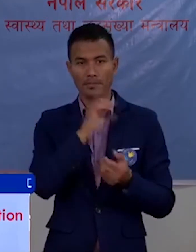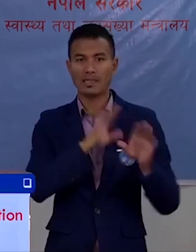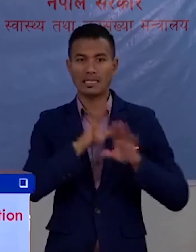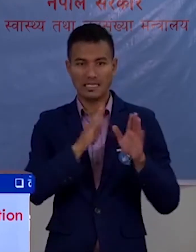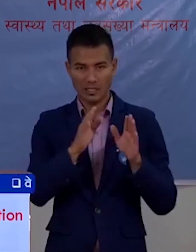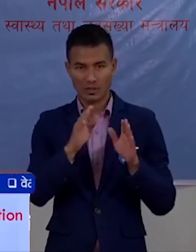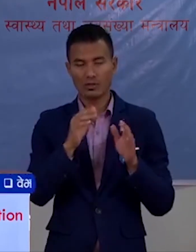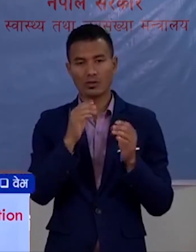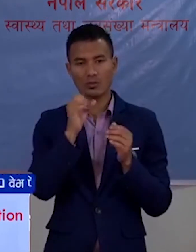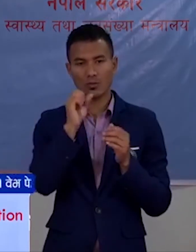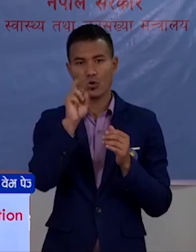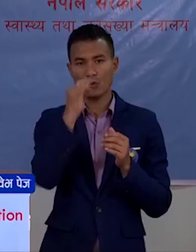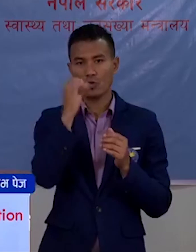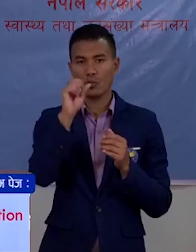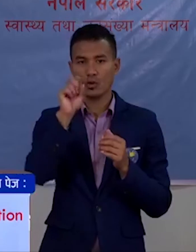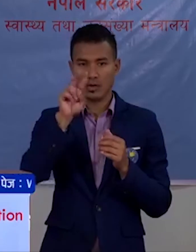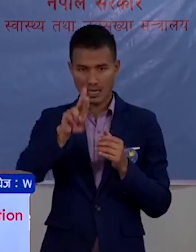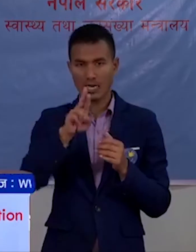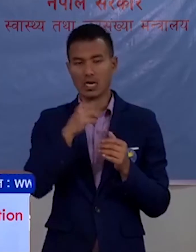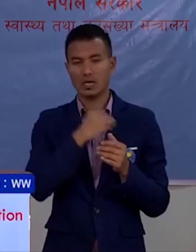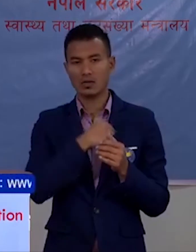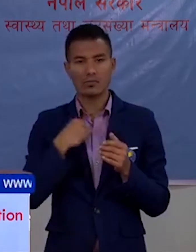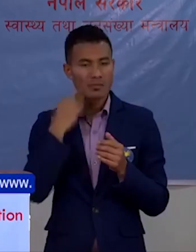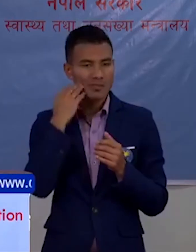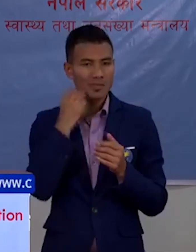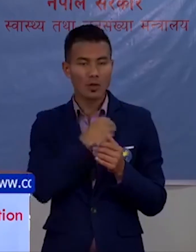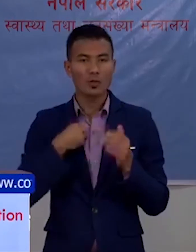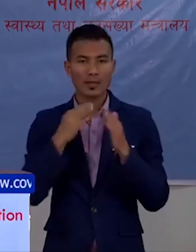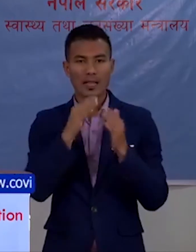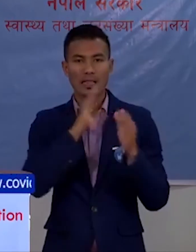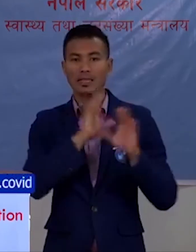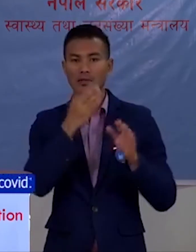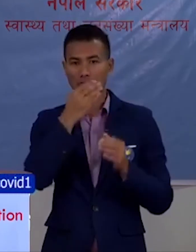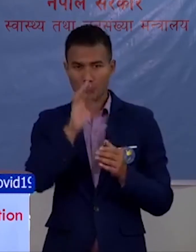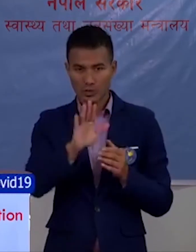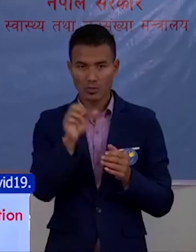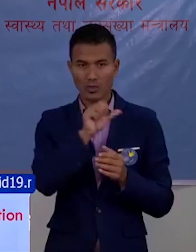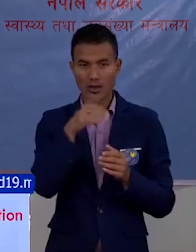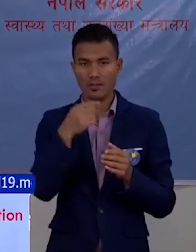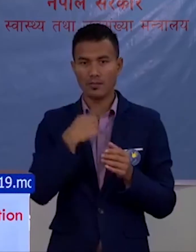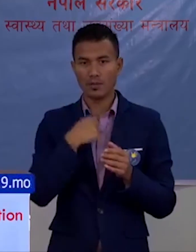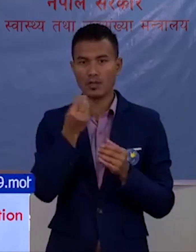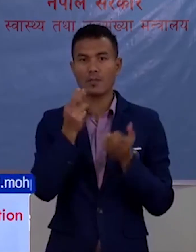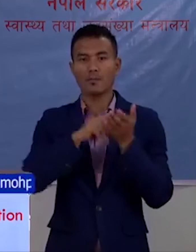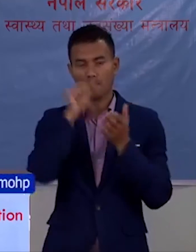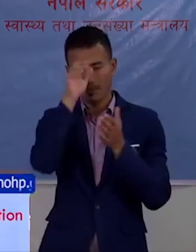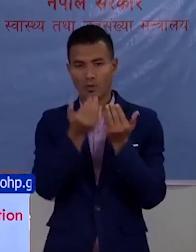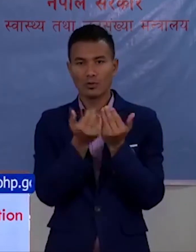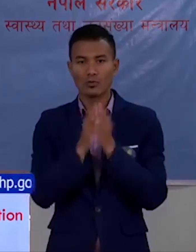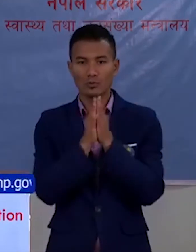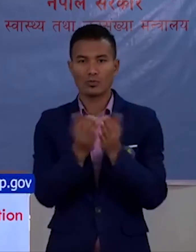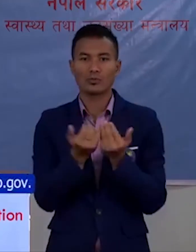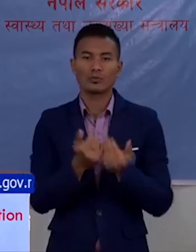स्त्री प्रसूति तथा स्त्री रोग अस्पतालका निर्देशकलाई यहाँ निम्ताएको छौँ। उहाँलाई म केही कुरा भन्न अनुरोध गर्छु।